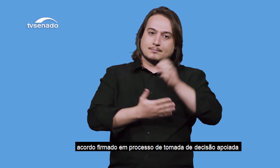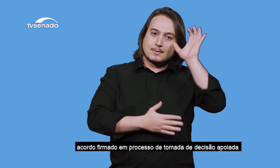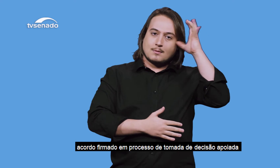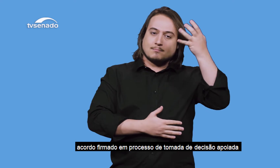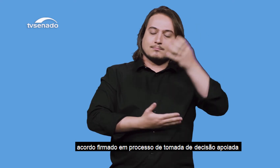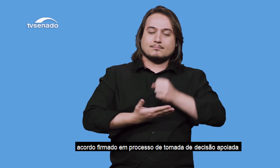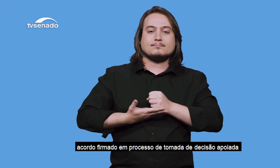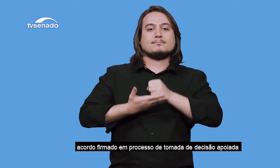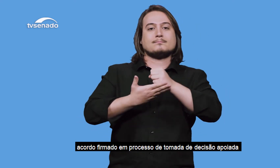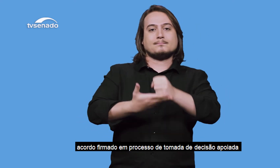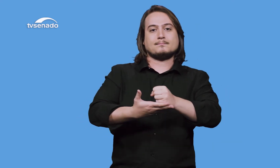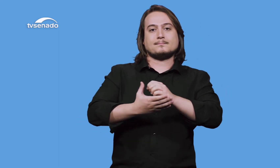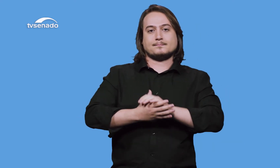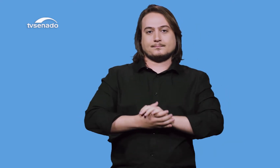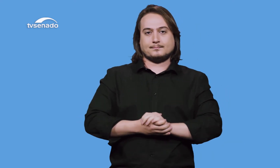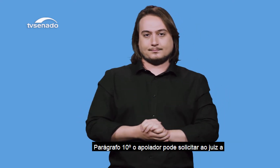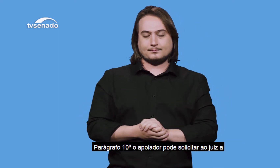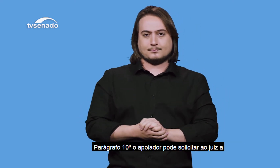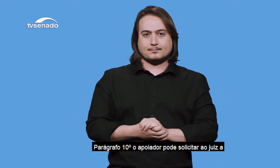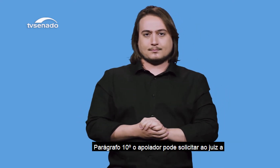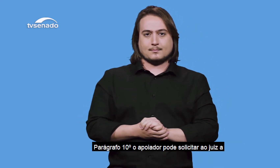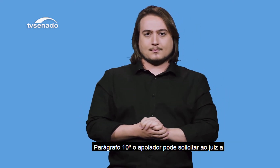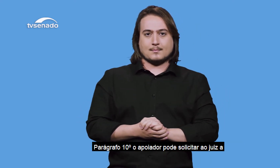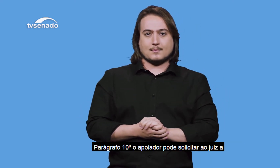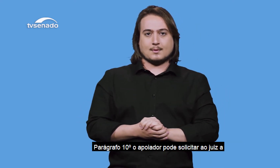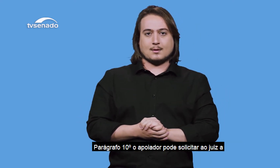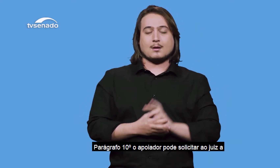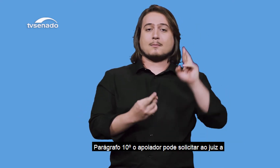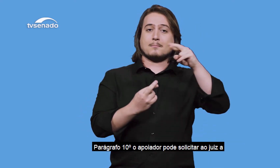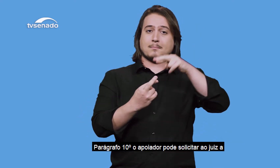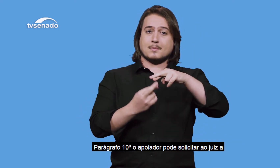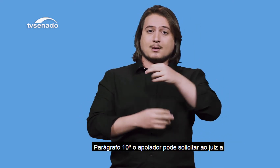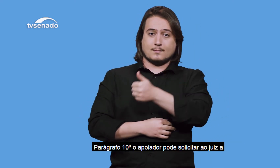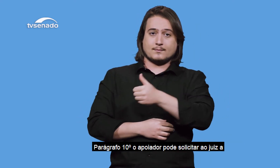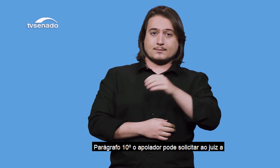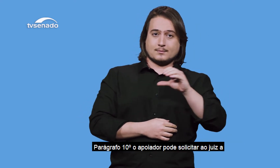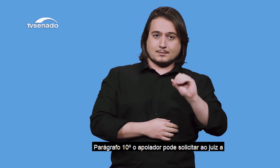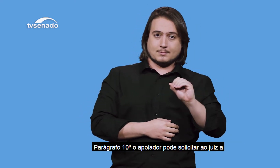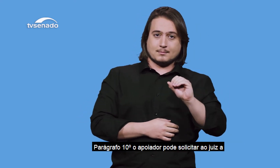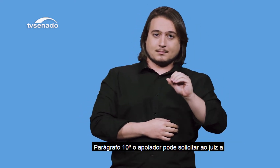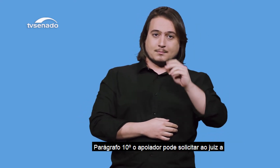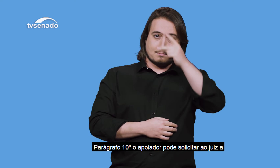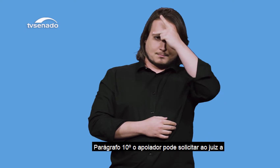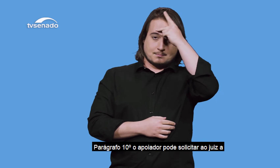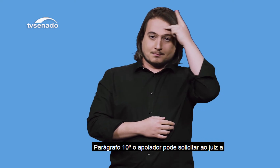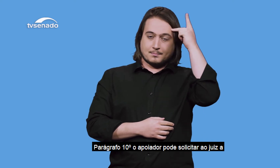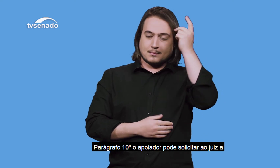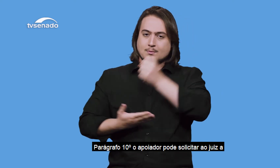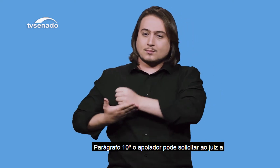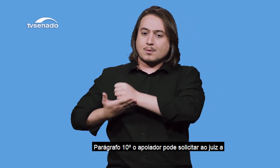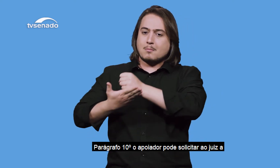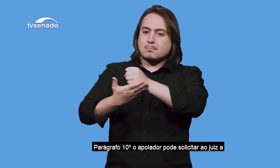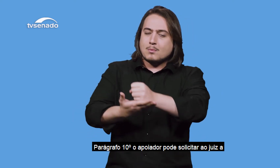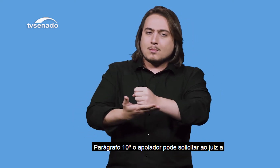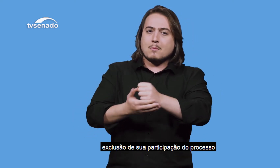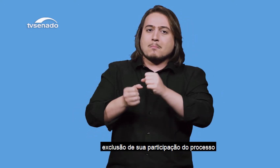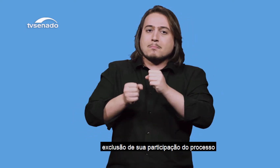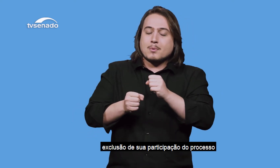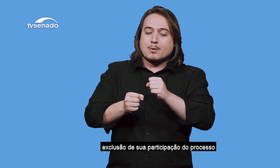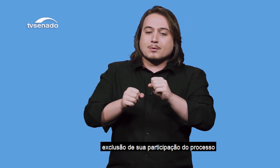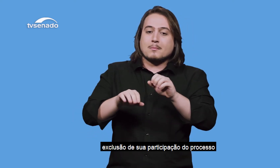decisão apoiada parágrafo décimo o apoiador pode solicitar ao juiz a